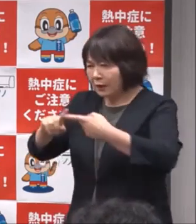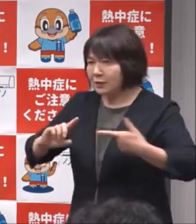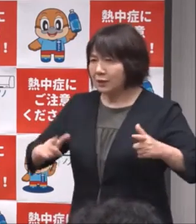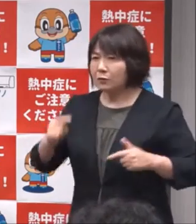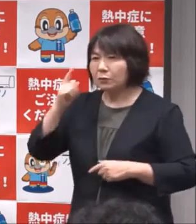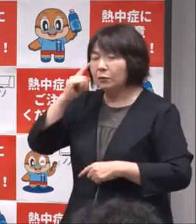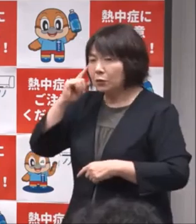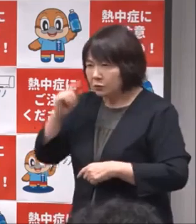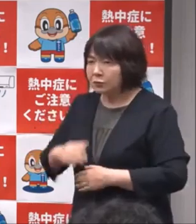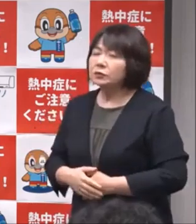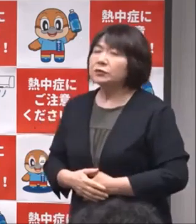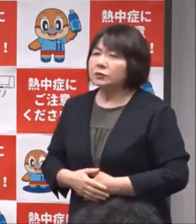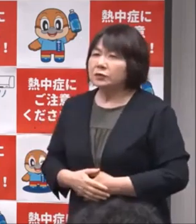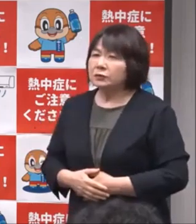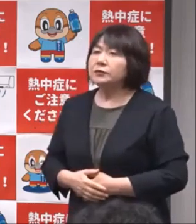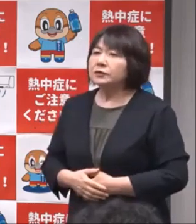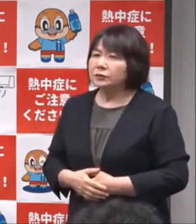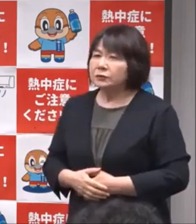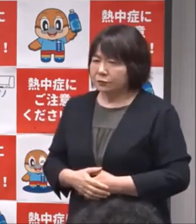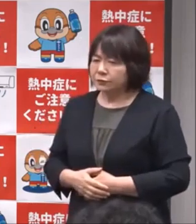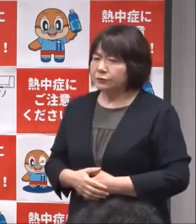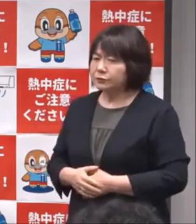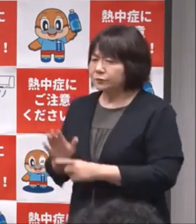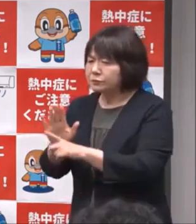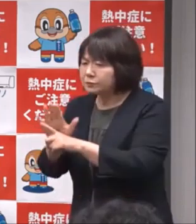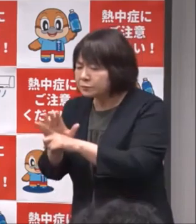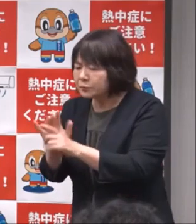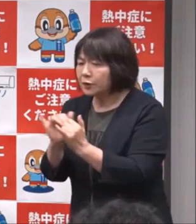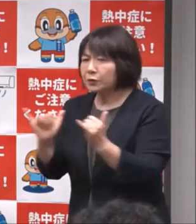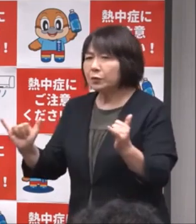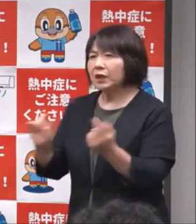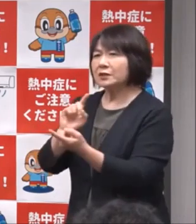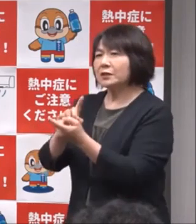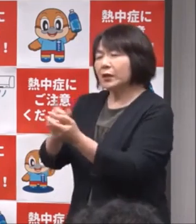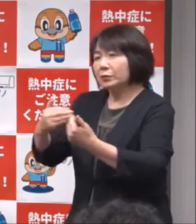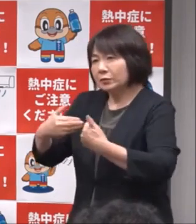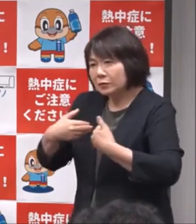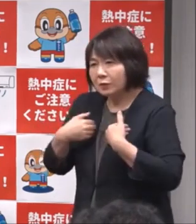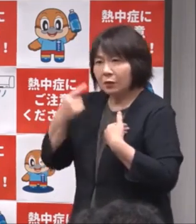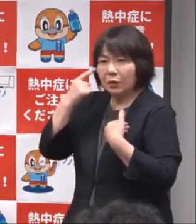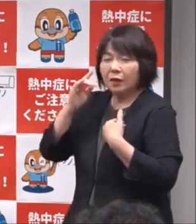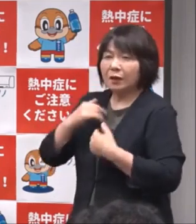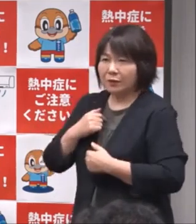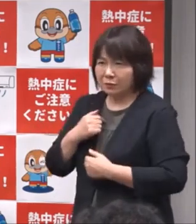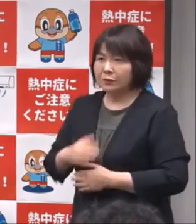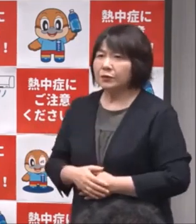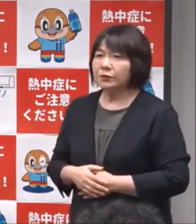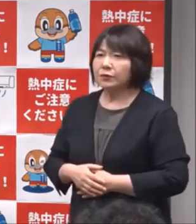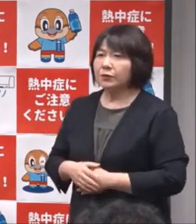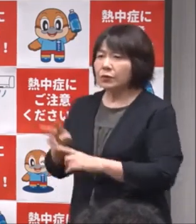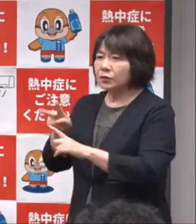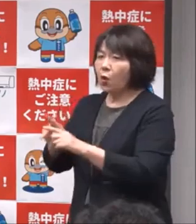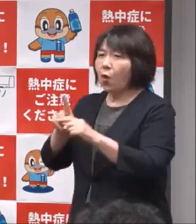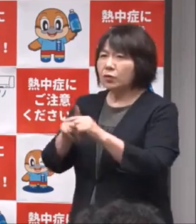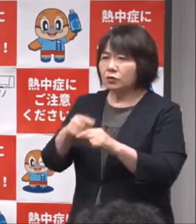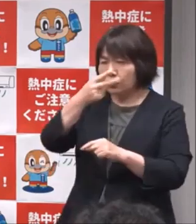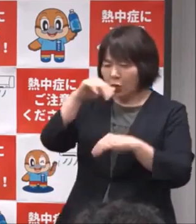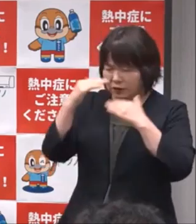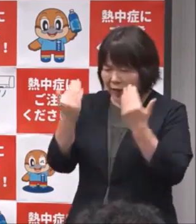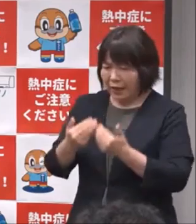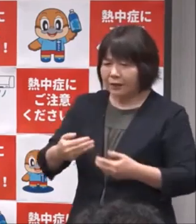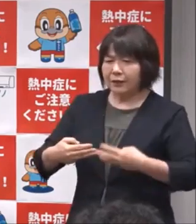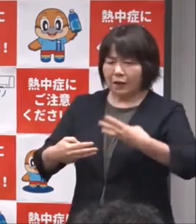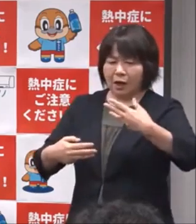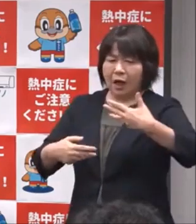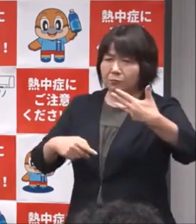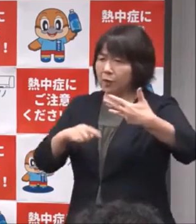、そういったやっぱりちょっと守るべき属性の人を何とか対応できないかというふうには思っています。なので小中高全員何か800メートル歩く